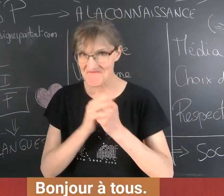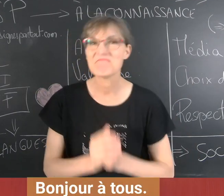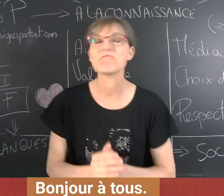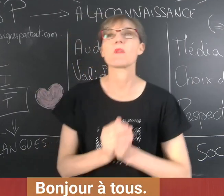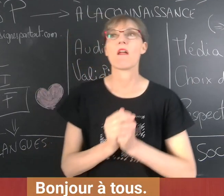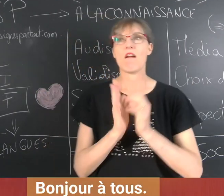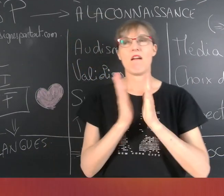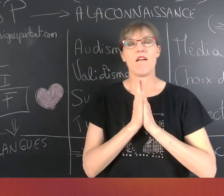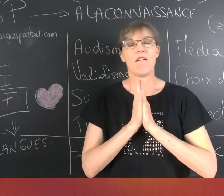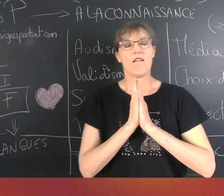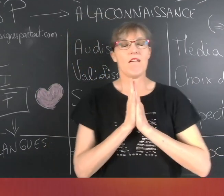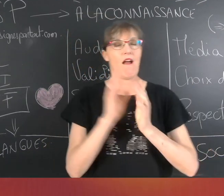Bonjour à tous.